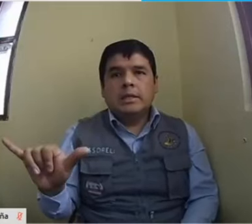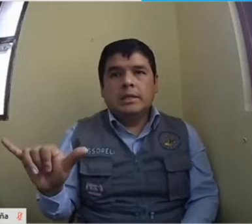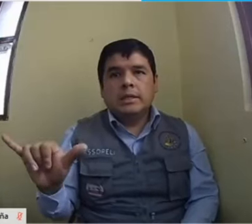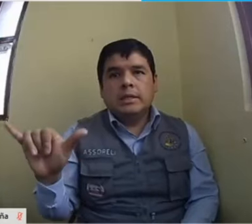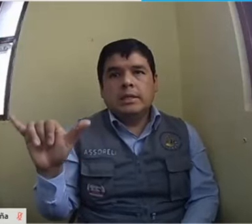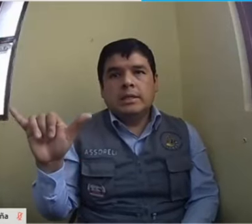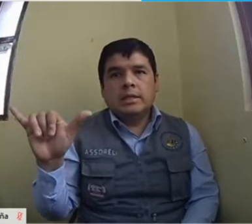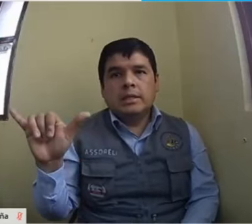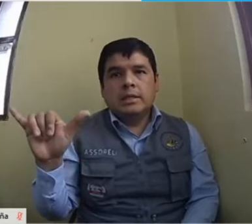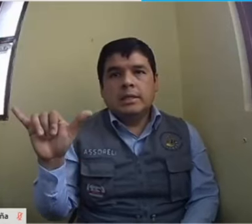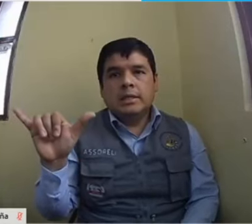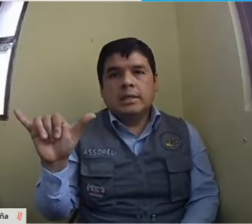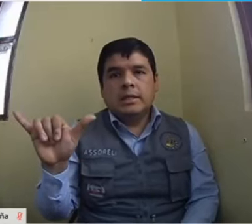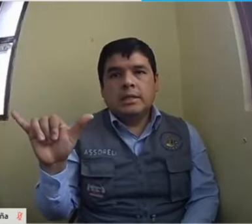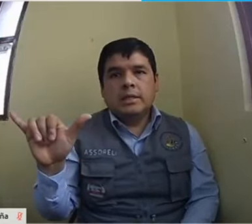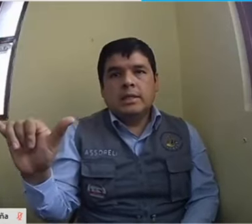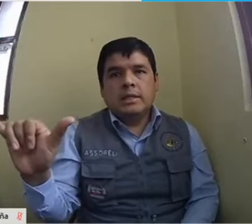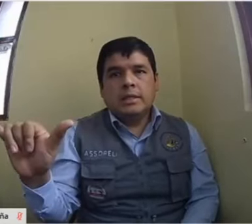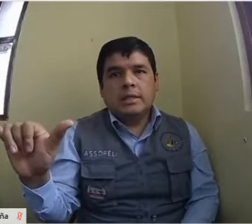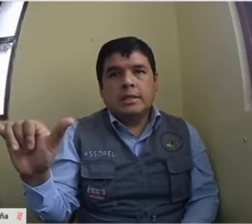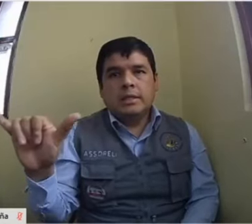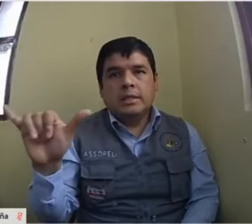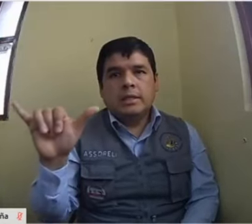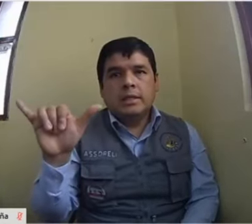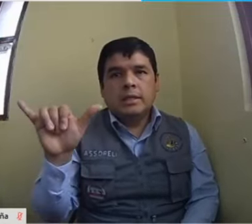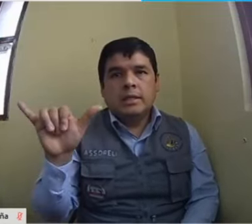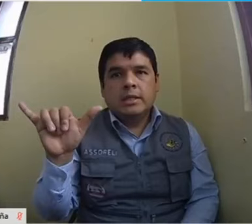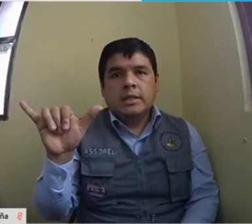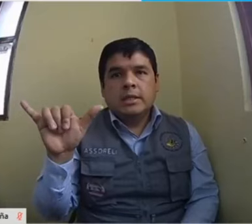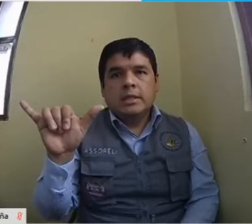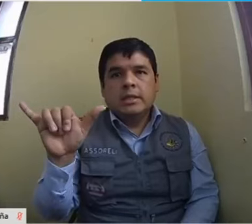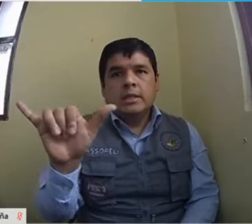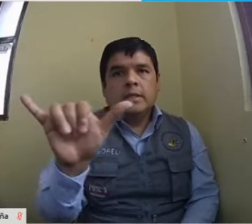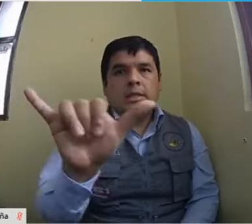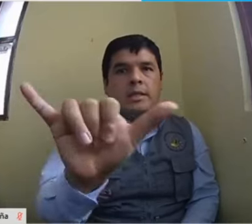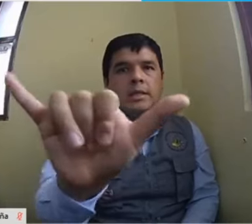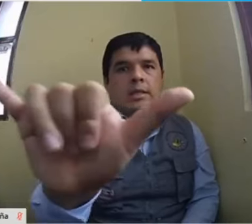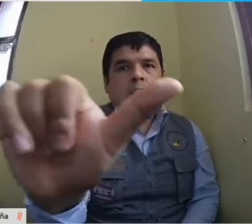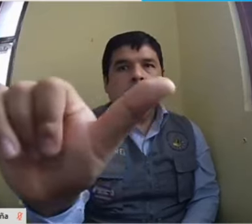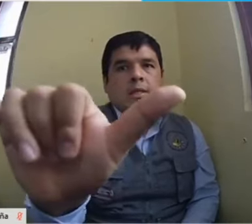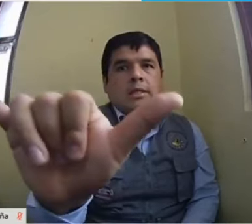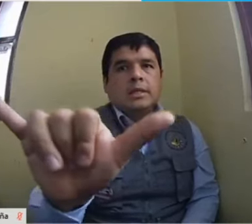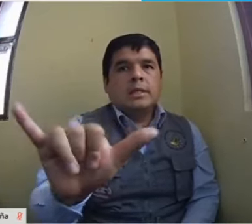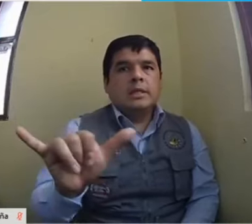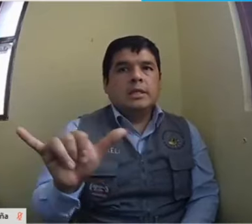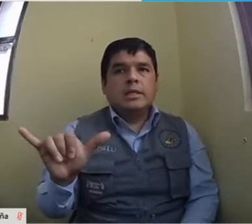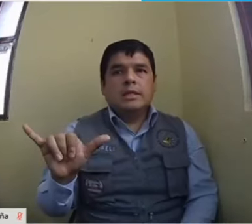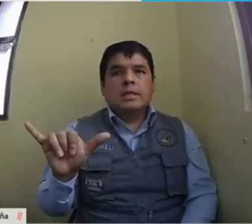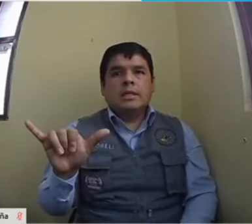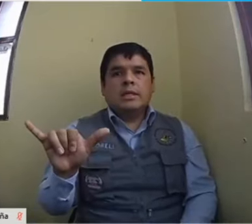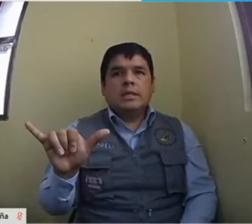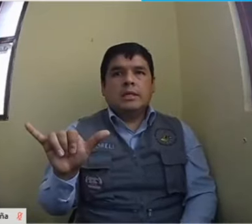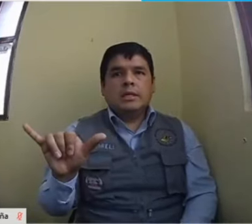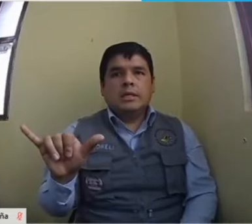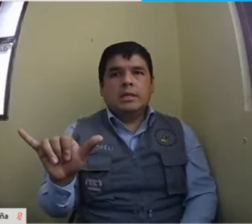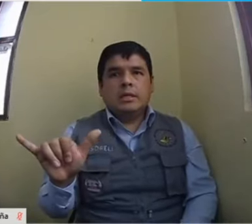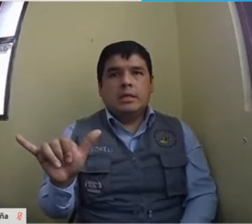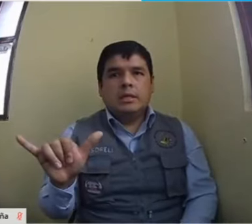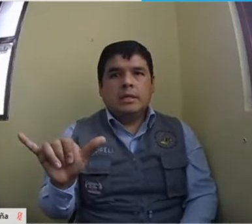palma. La I. Igual, sin ningún movimiento, solo se muestra la letra. Cuando hay